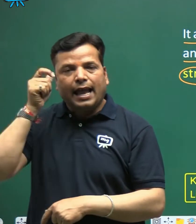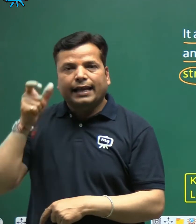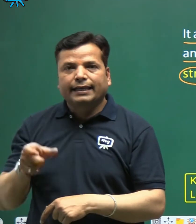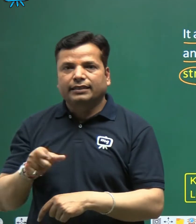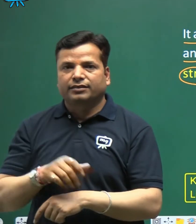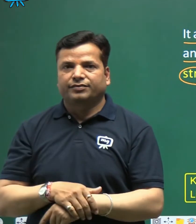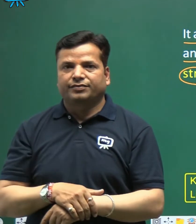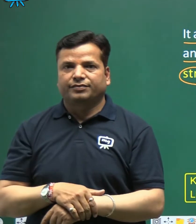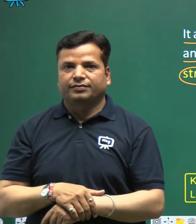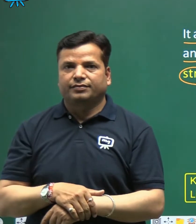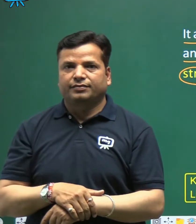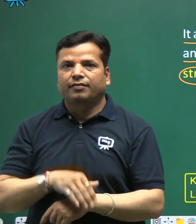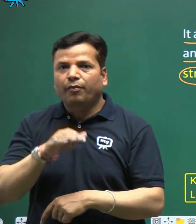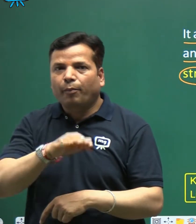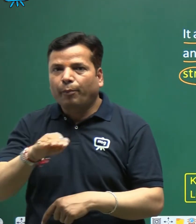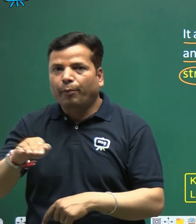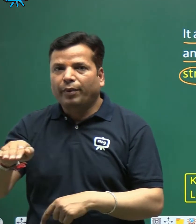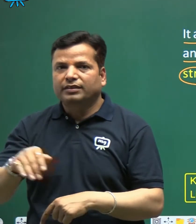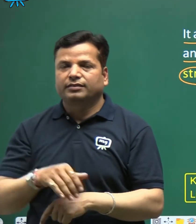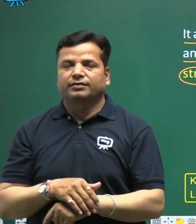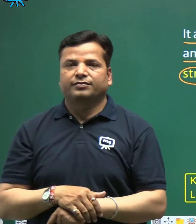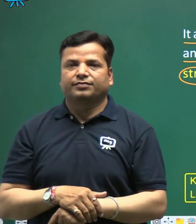kids, बच्चे,